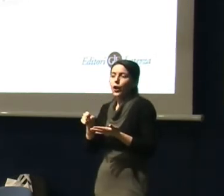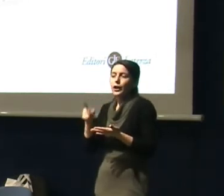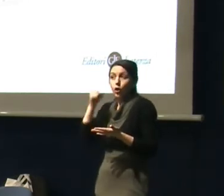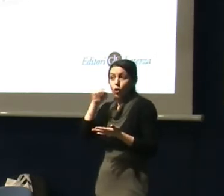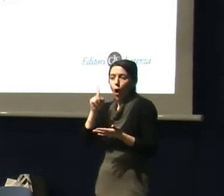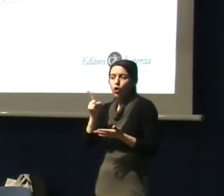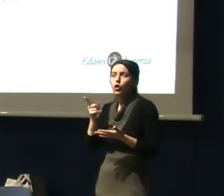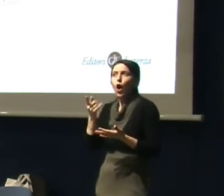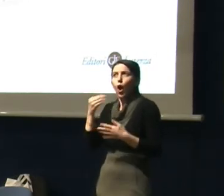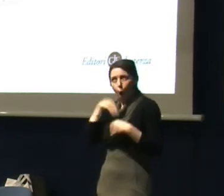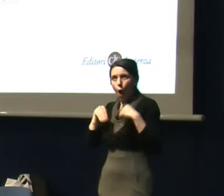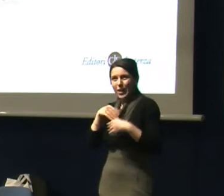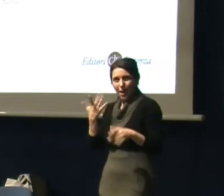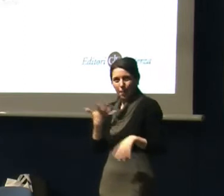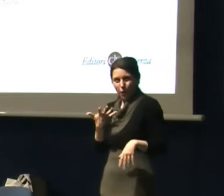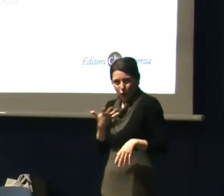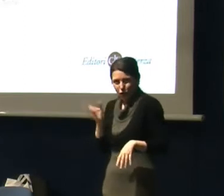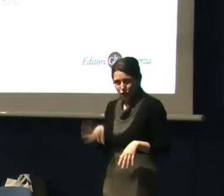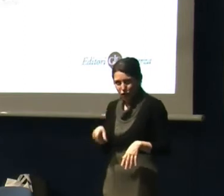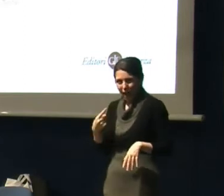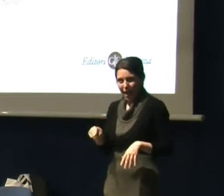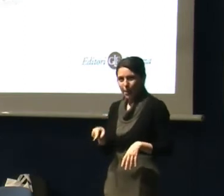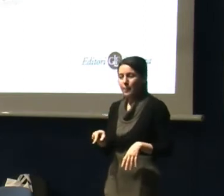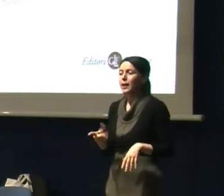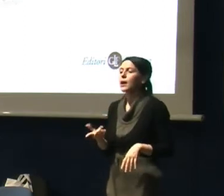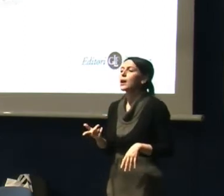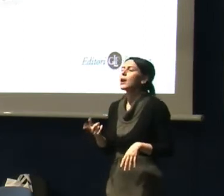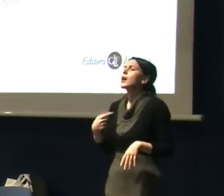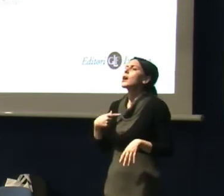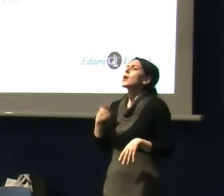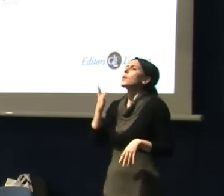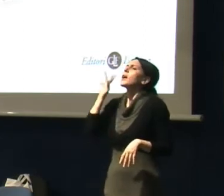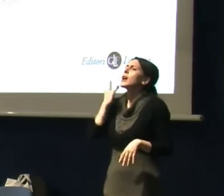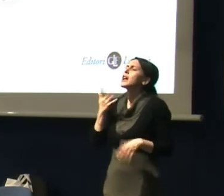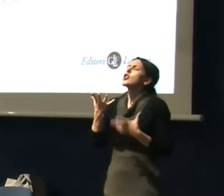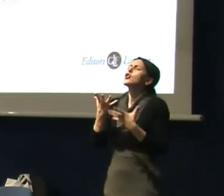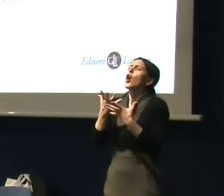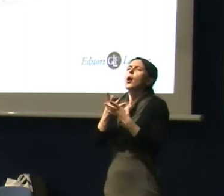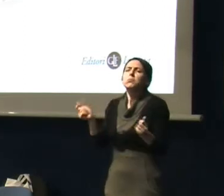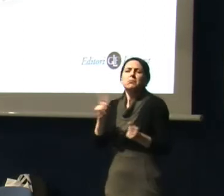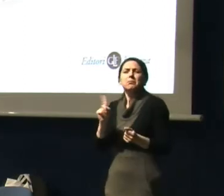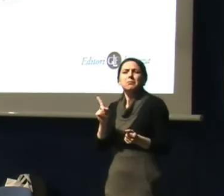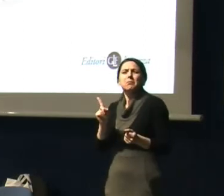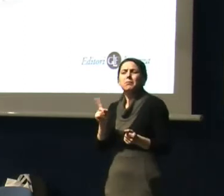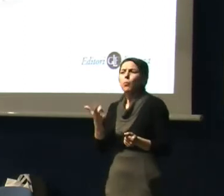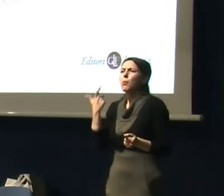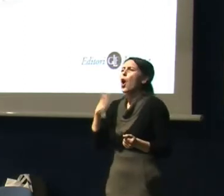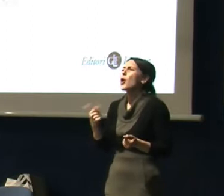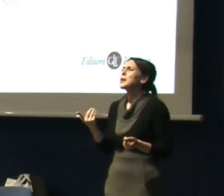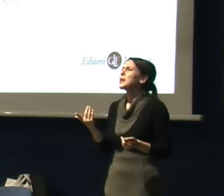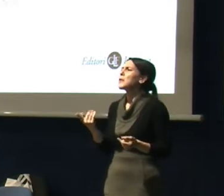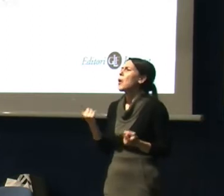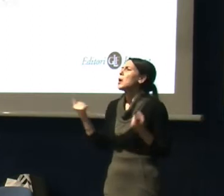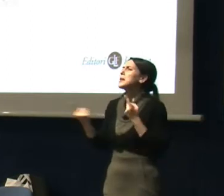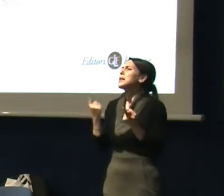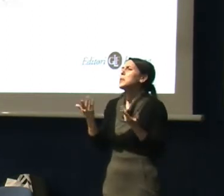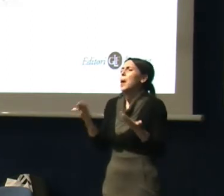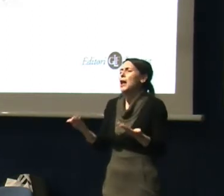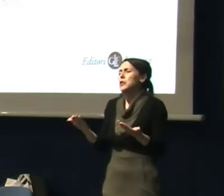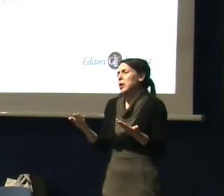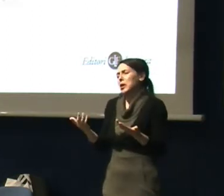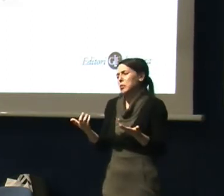scientificamente non è tanto quello di scomparire perché questo nella forma attuale è chiaro che